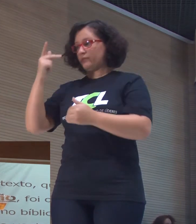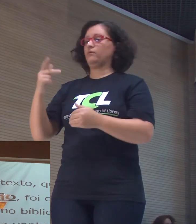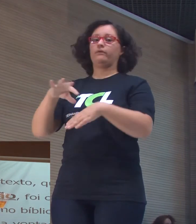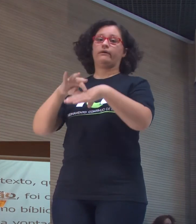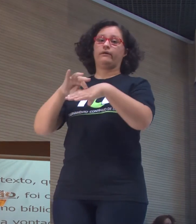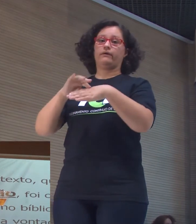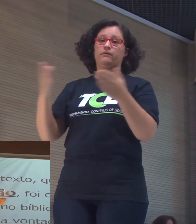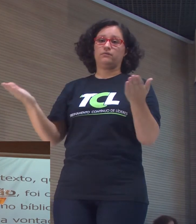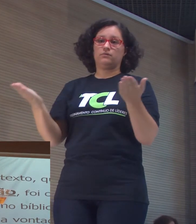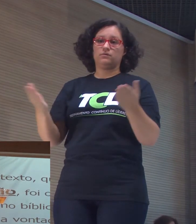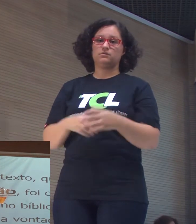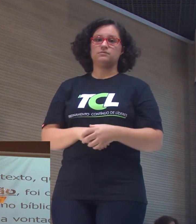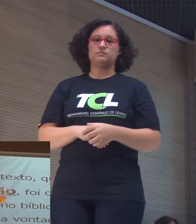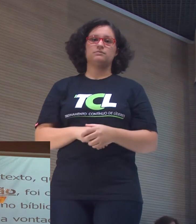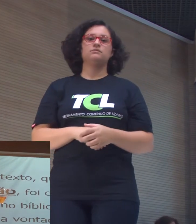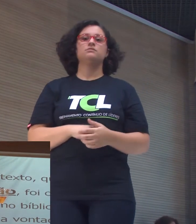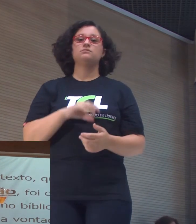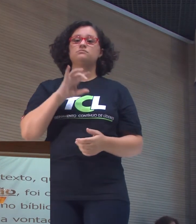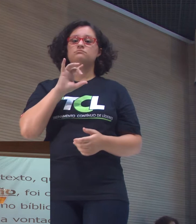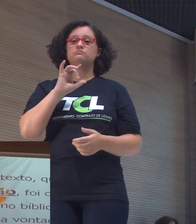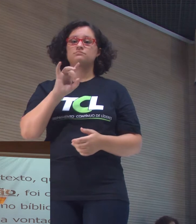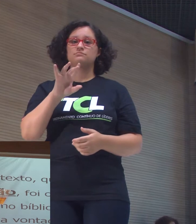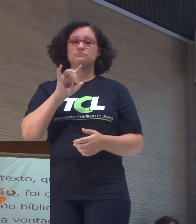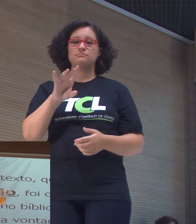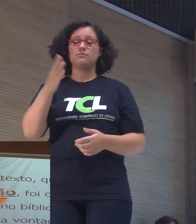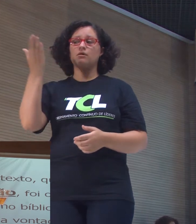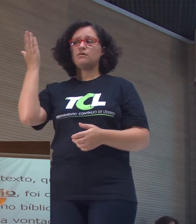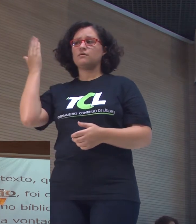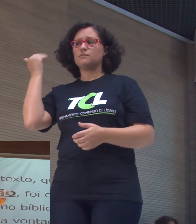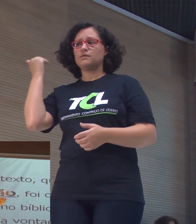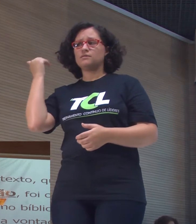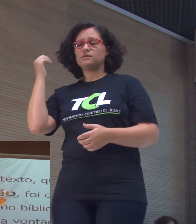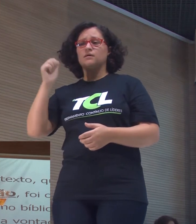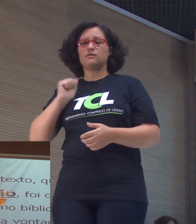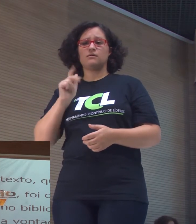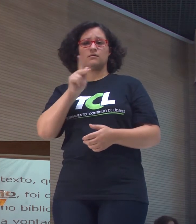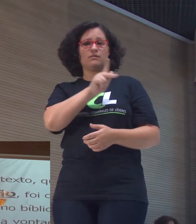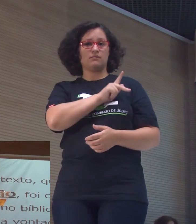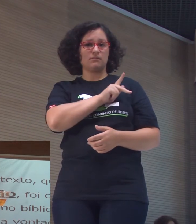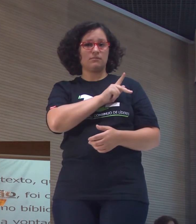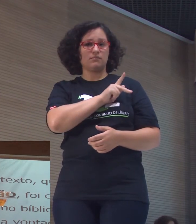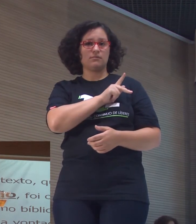coisa, né? Doutrina, o ensino daqueles apóstolos da Bíblia.